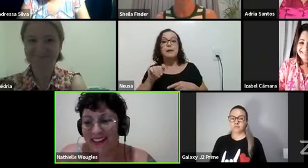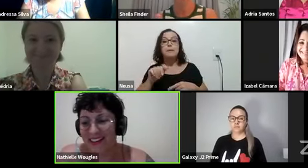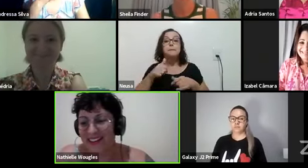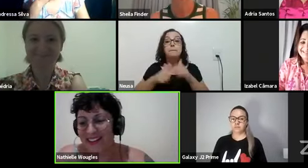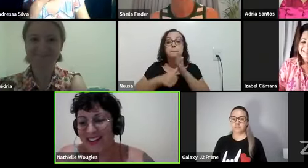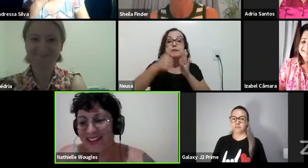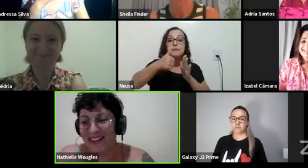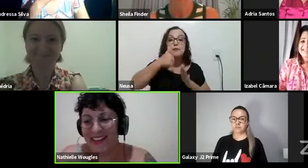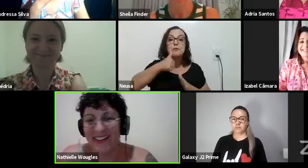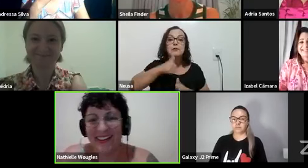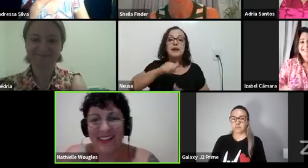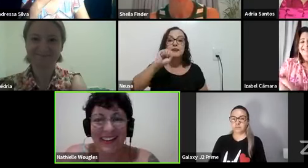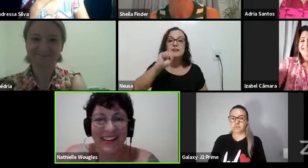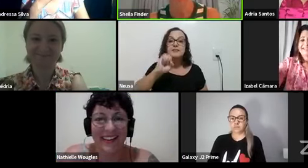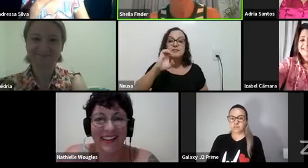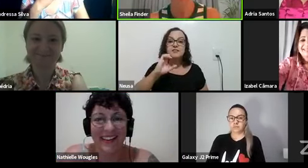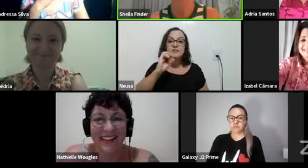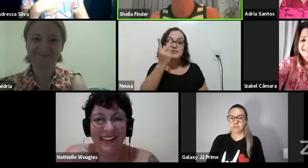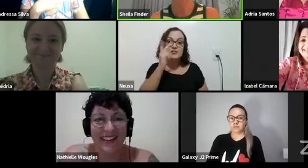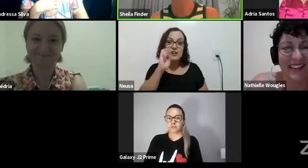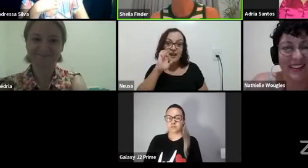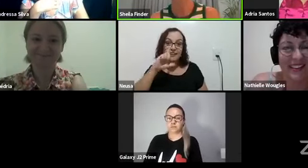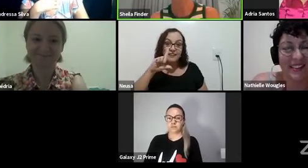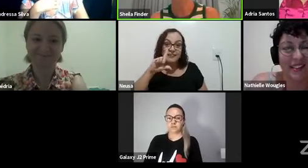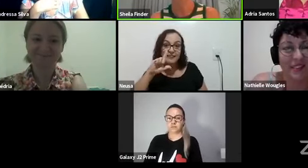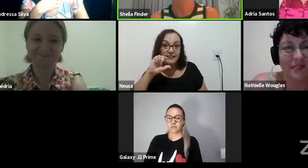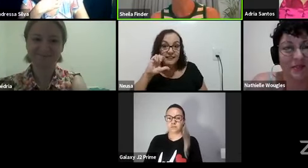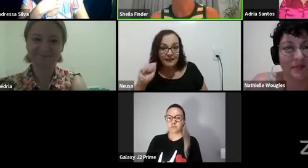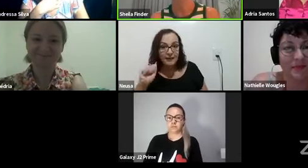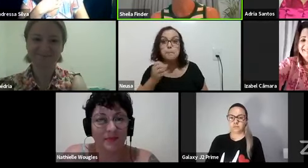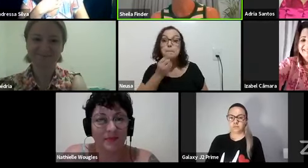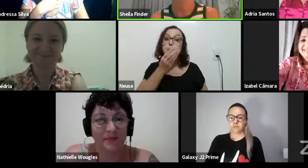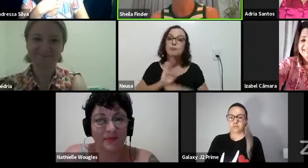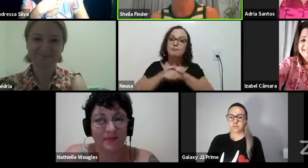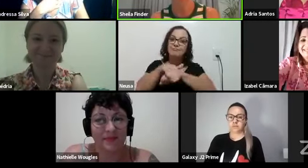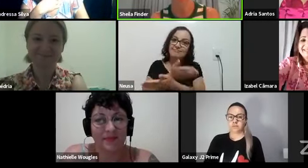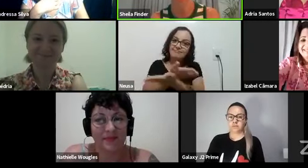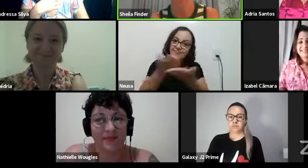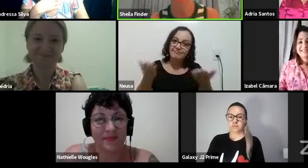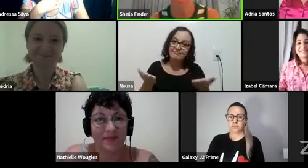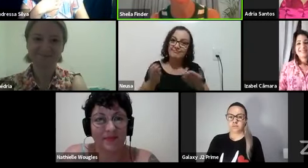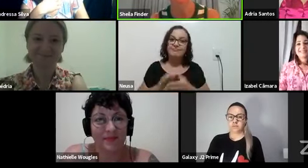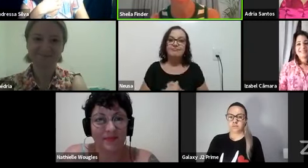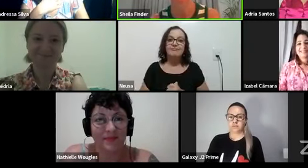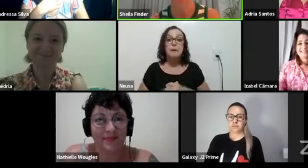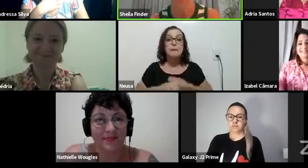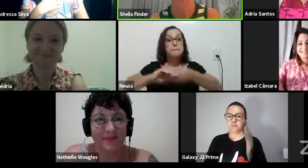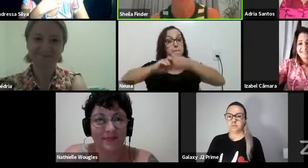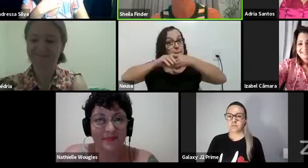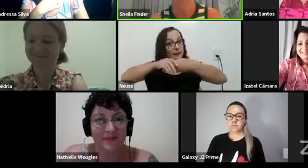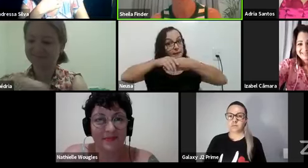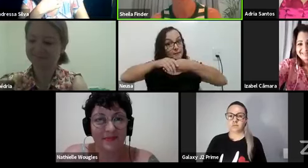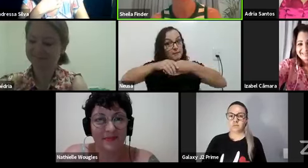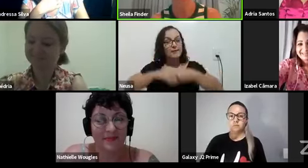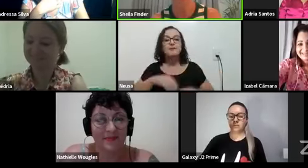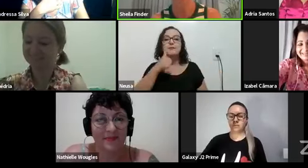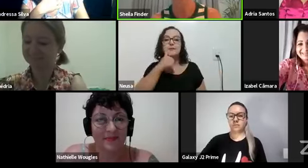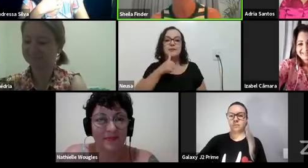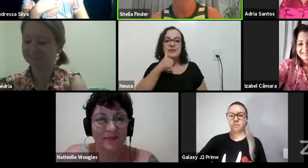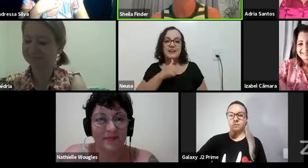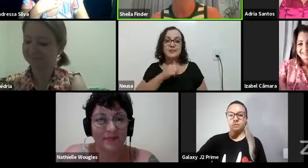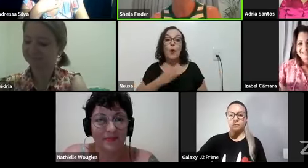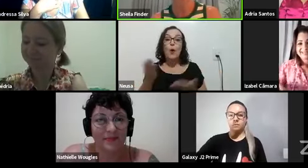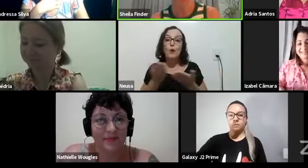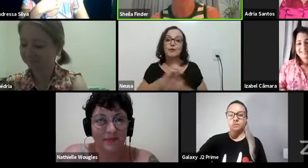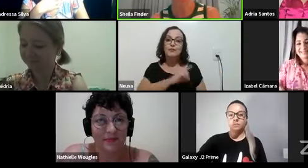Sheila. Olá, boa noite a todas. Parabéns para nós por esse nosso